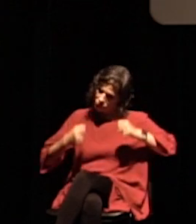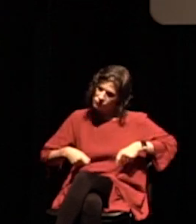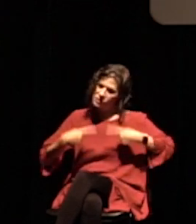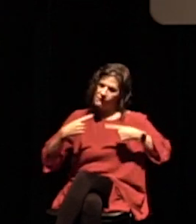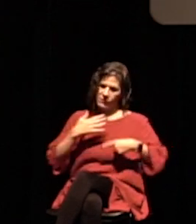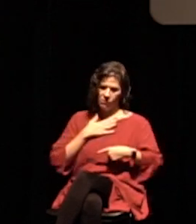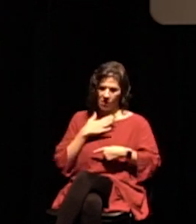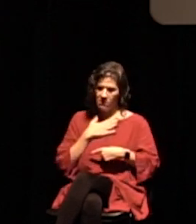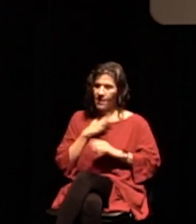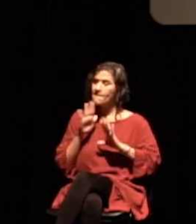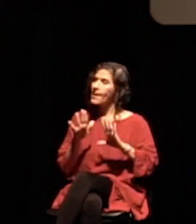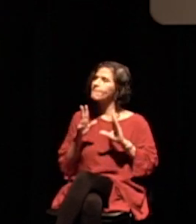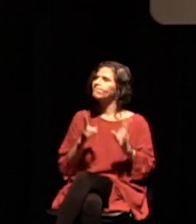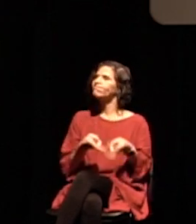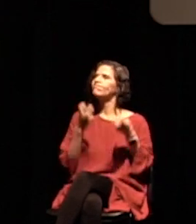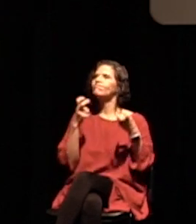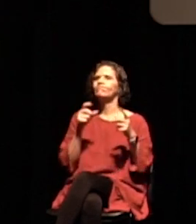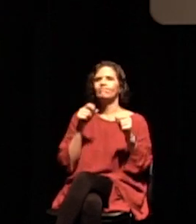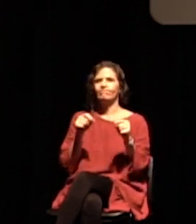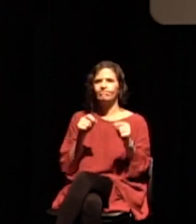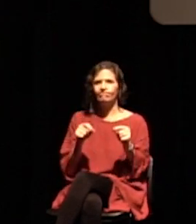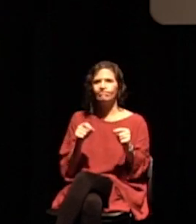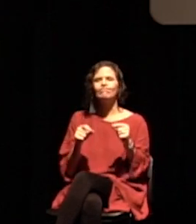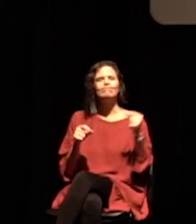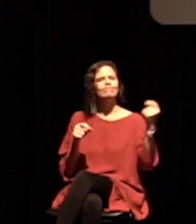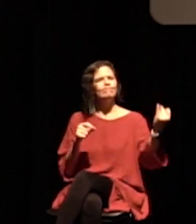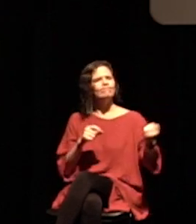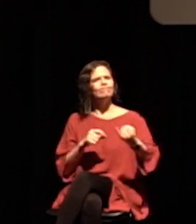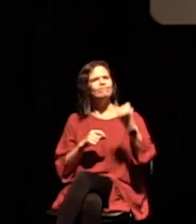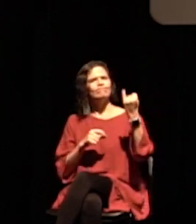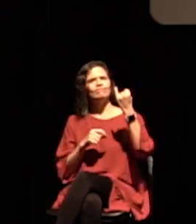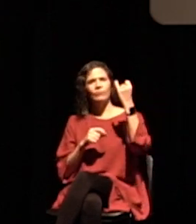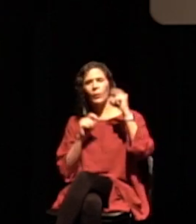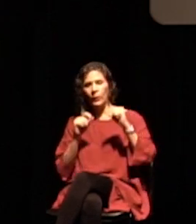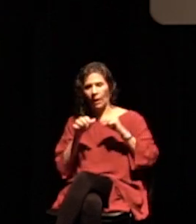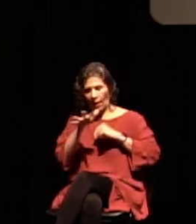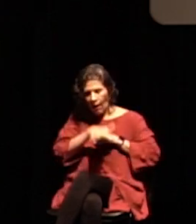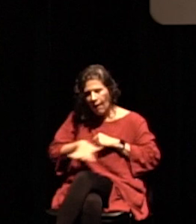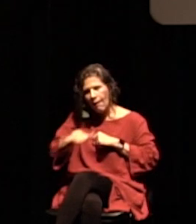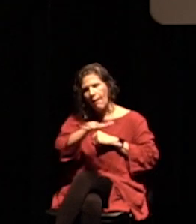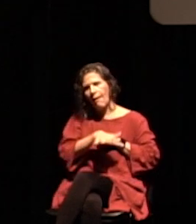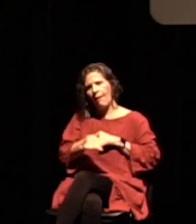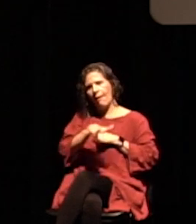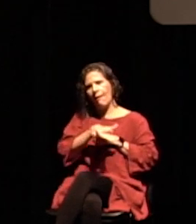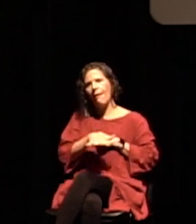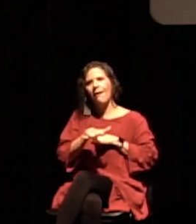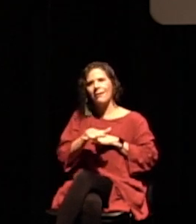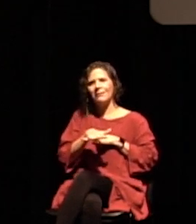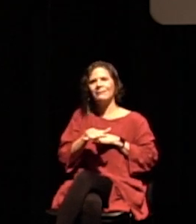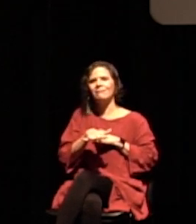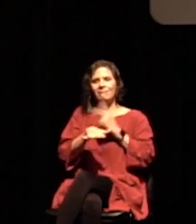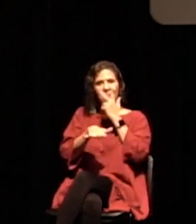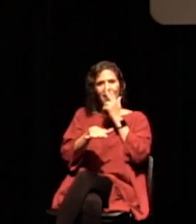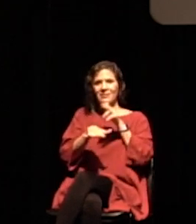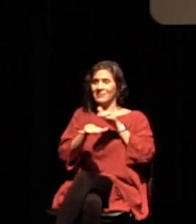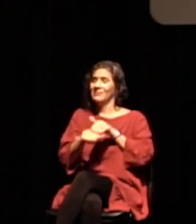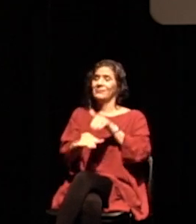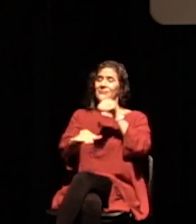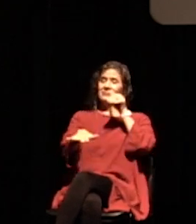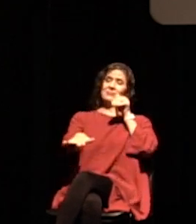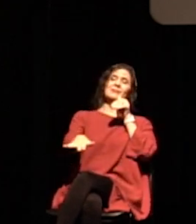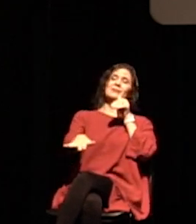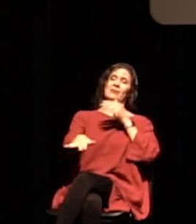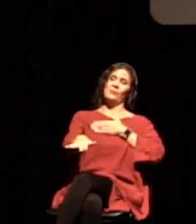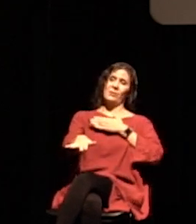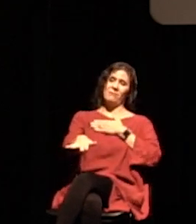pude constatar o quão esse mundo se tornara distante, às vezes